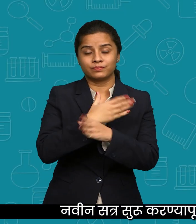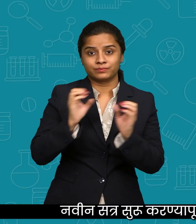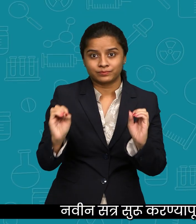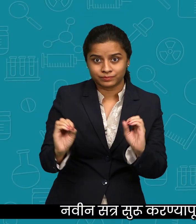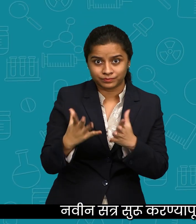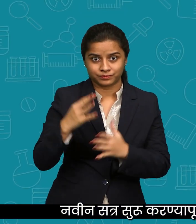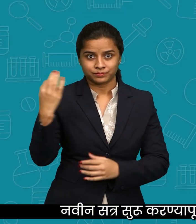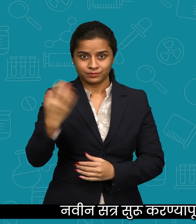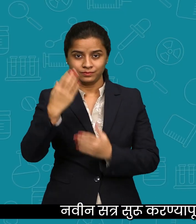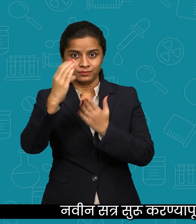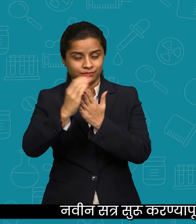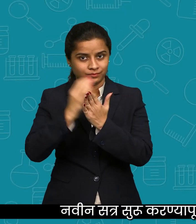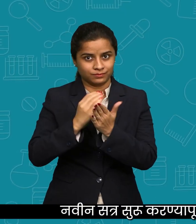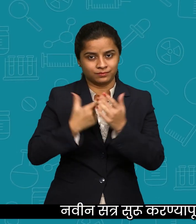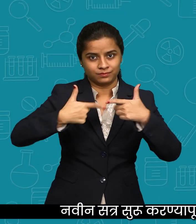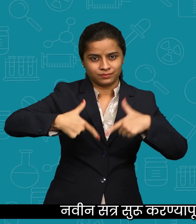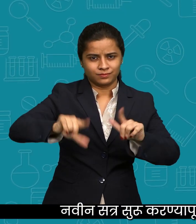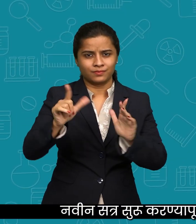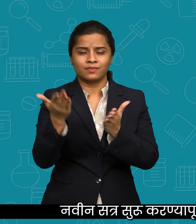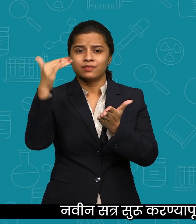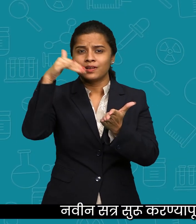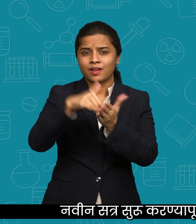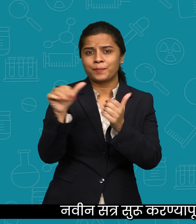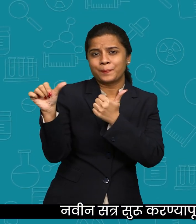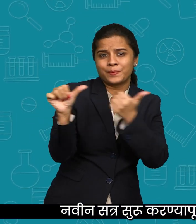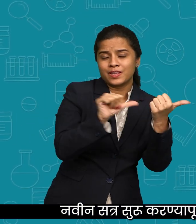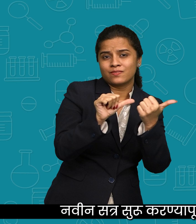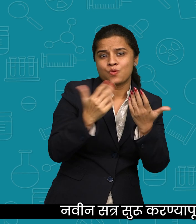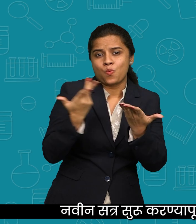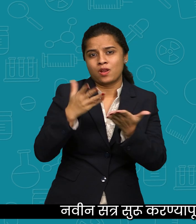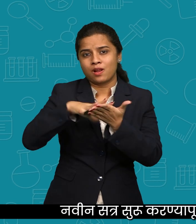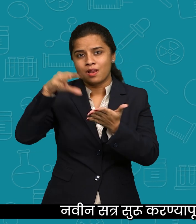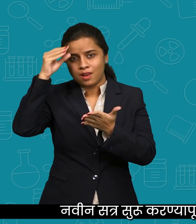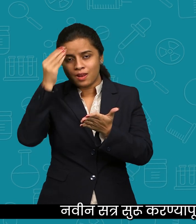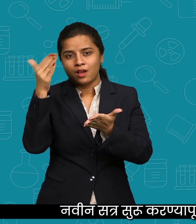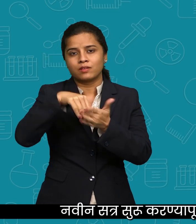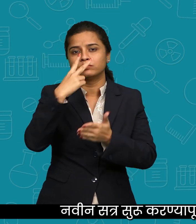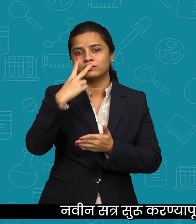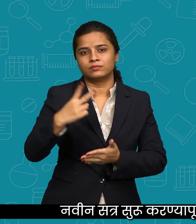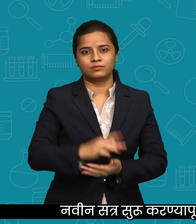नवीन सत्र सुरू करण्यापूर्वी आपण मागील सत्राची उजळणी करूया.